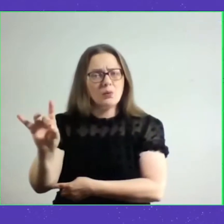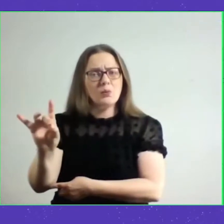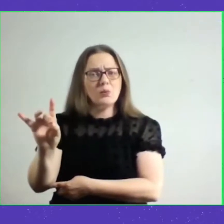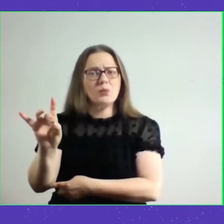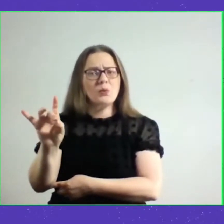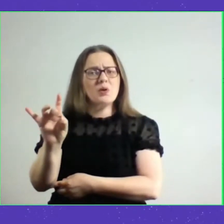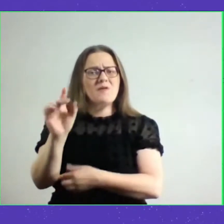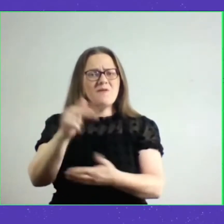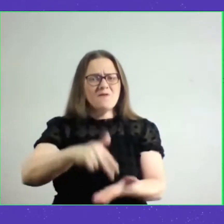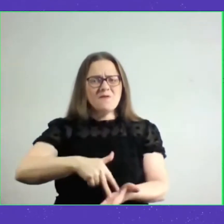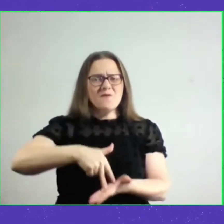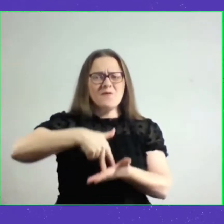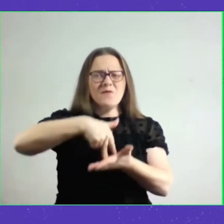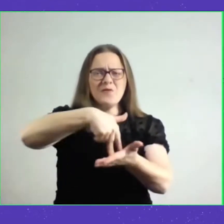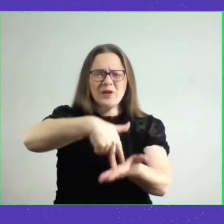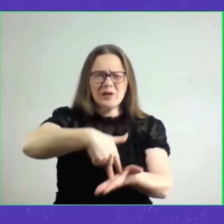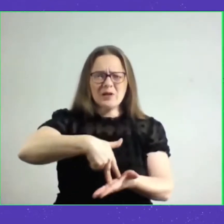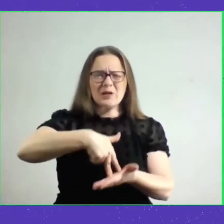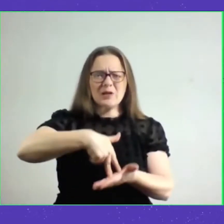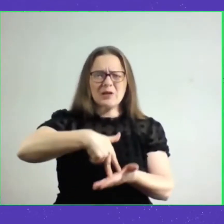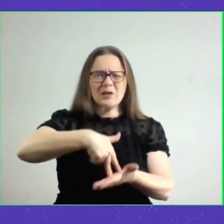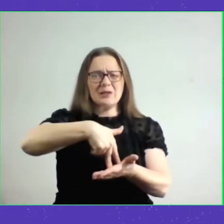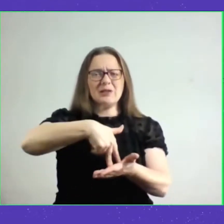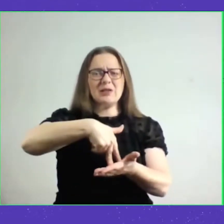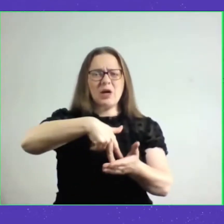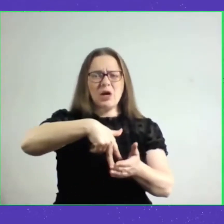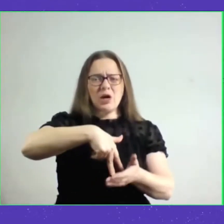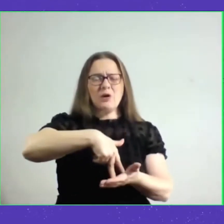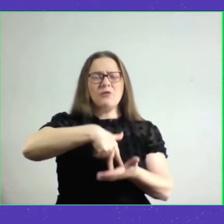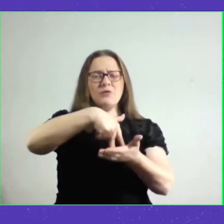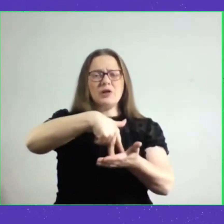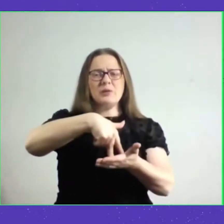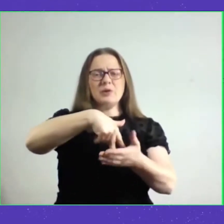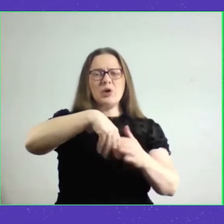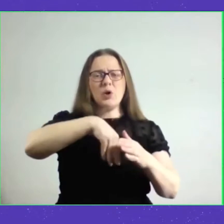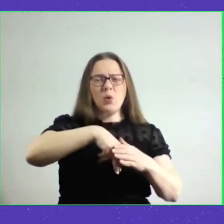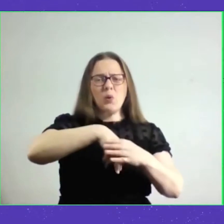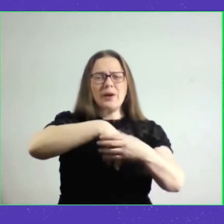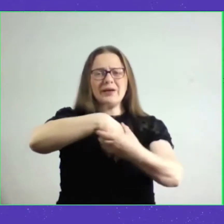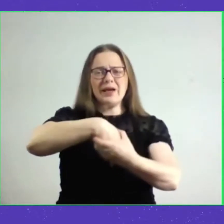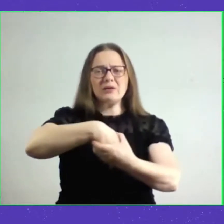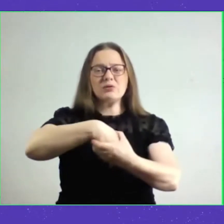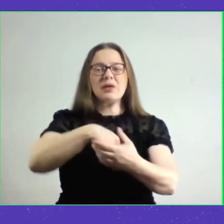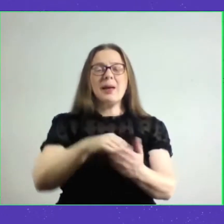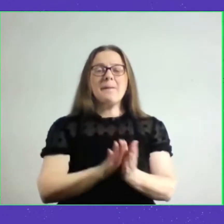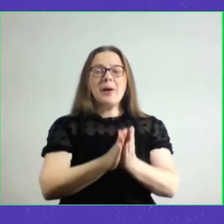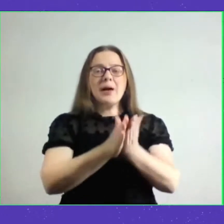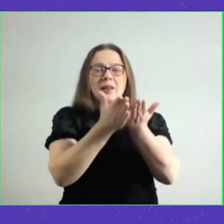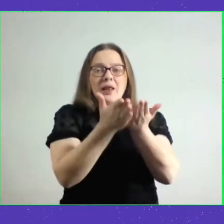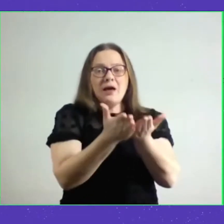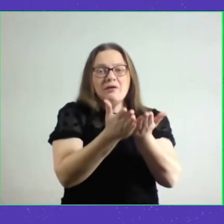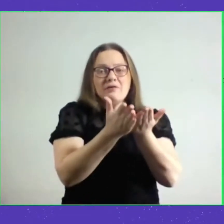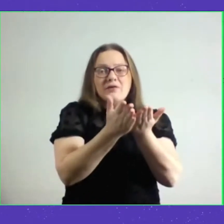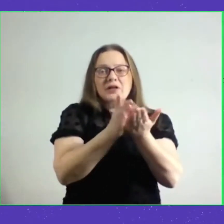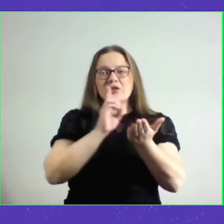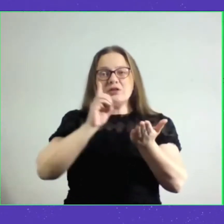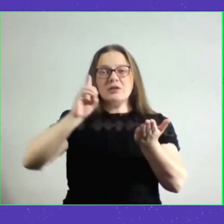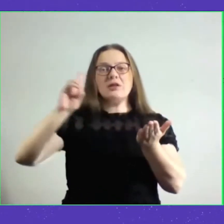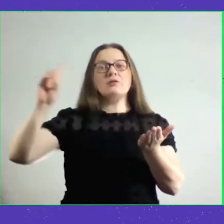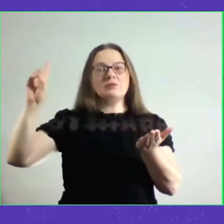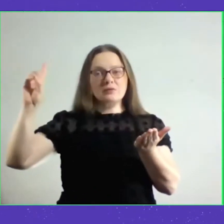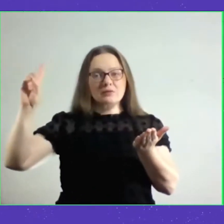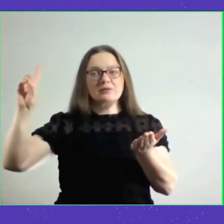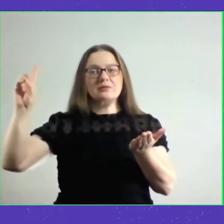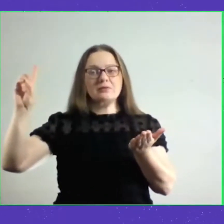apoiados, guardados, nessa palavra, por essa palavra. E palavra, quando a